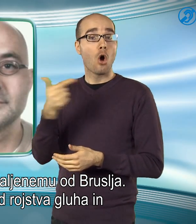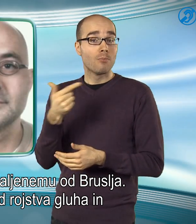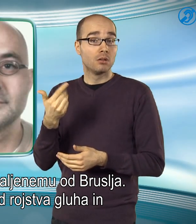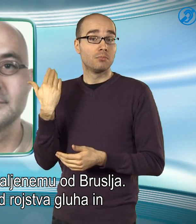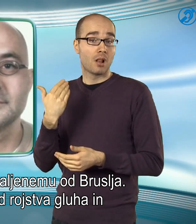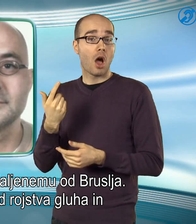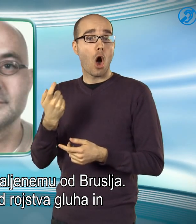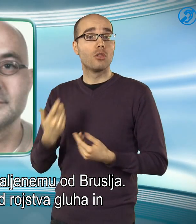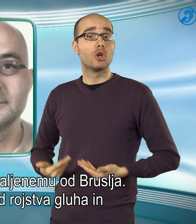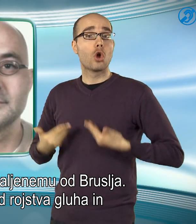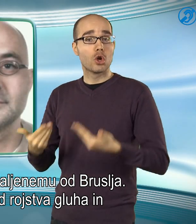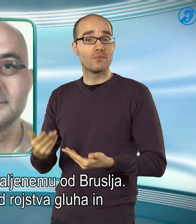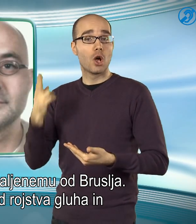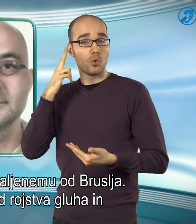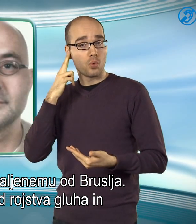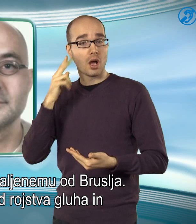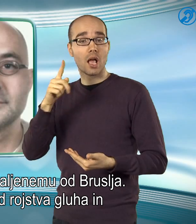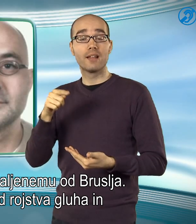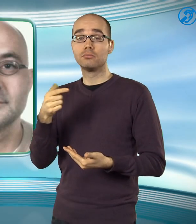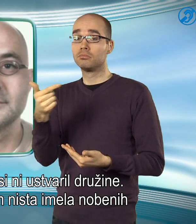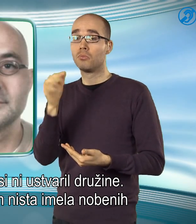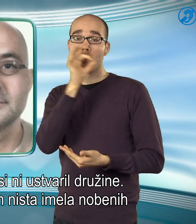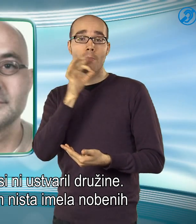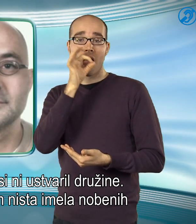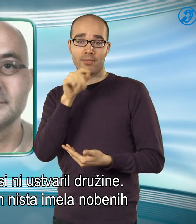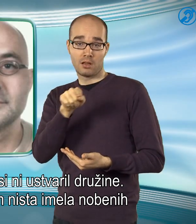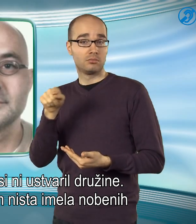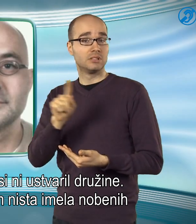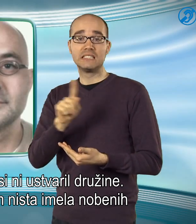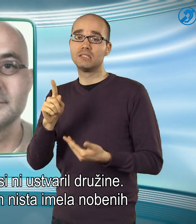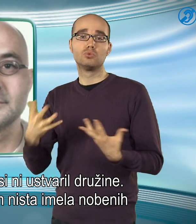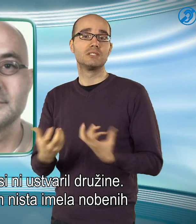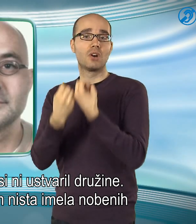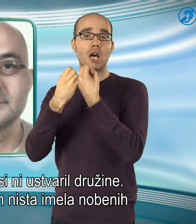Oba sta bila od rojstva gluha in nobeden od njiju si ni ustvaril družine.